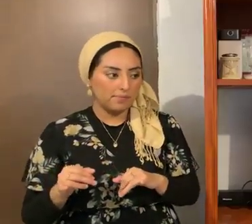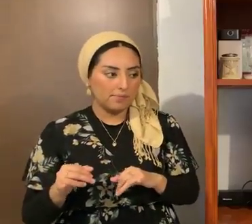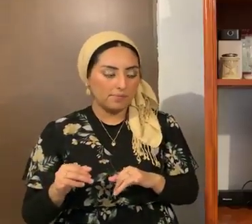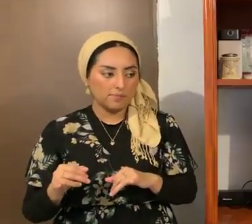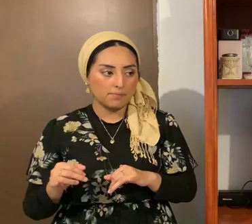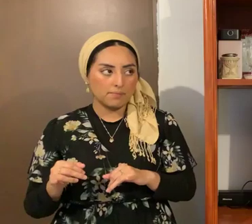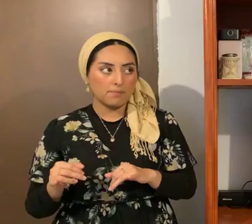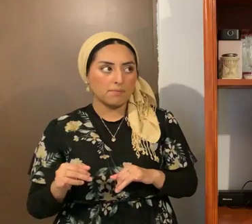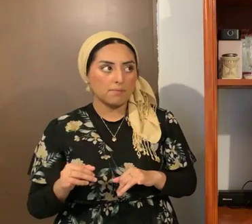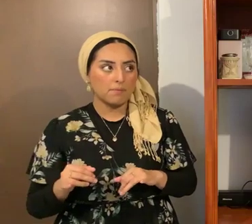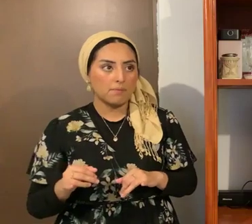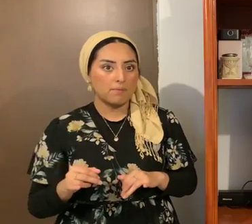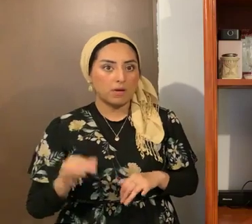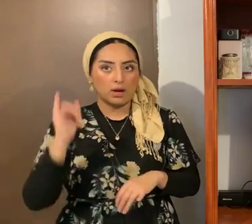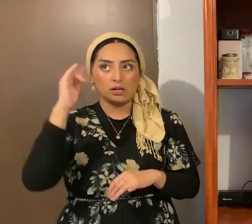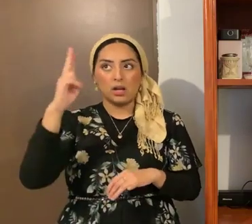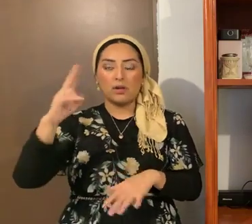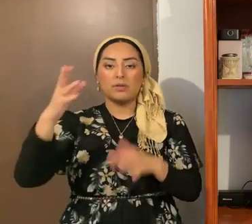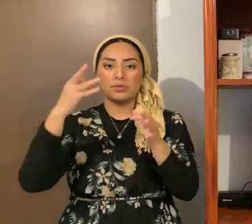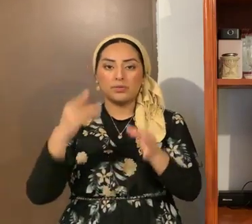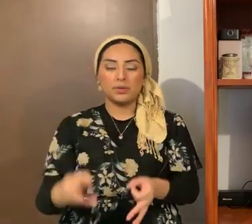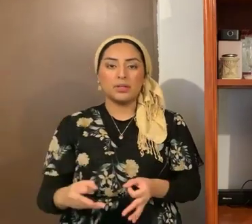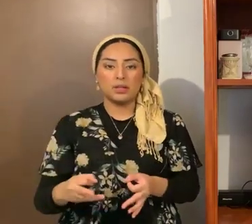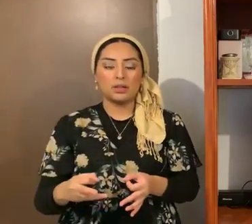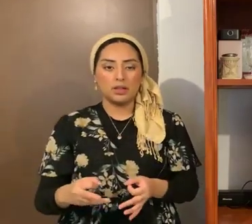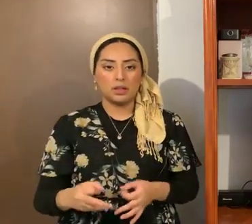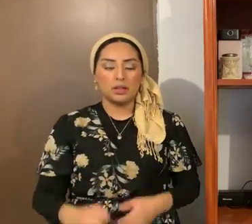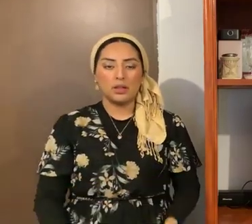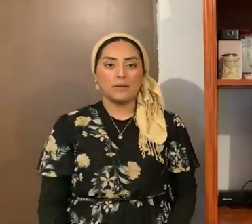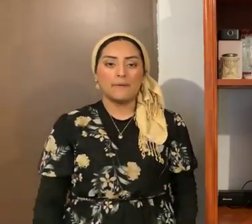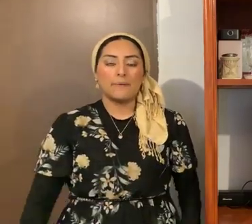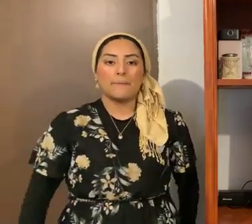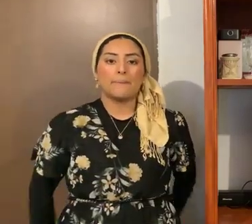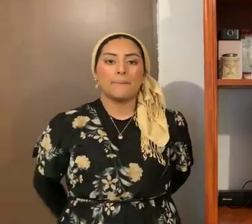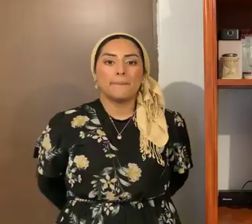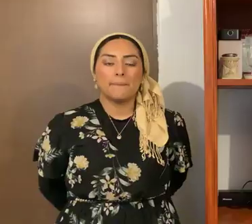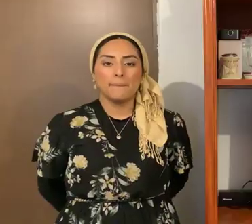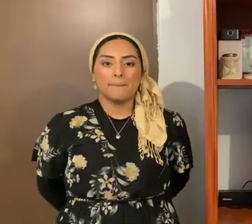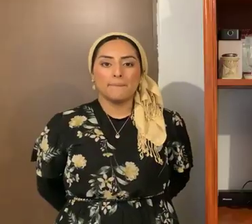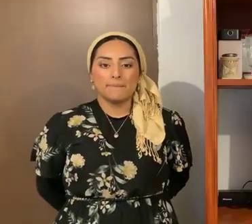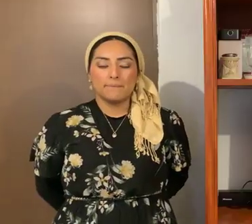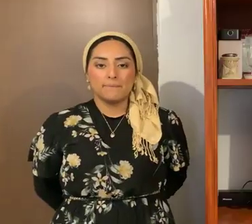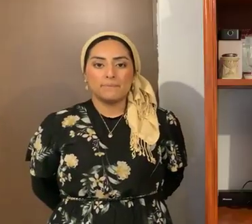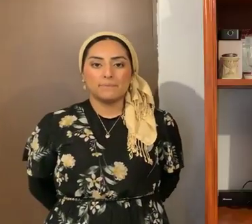la presencia y voluntad de Yahweh o de Elohim mismo.